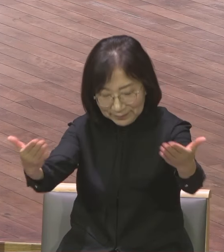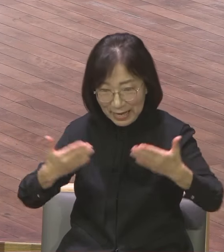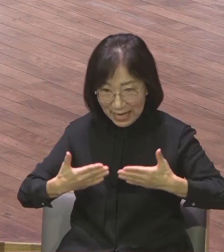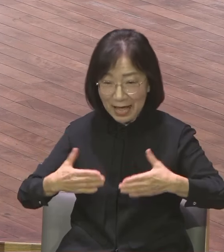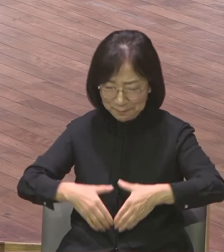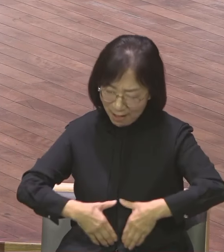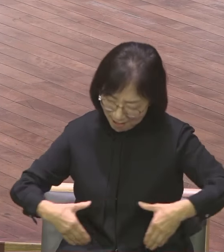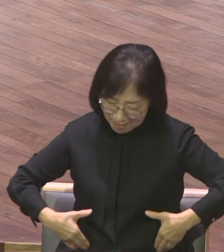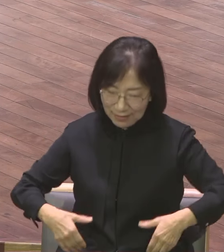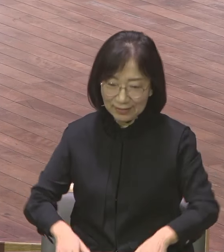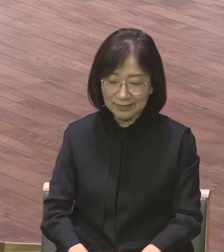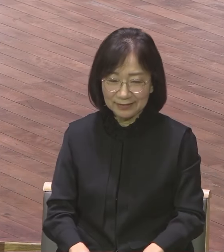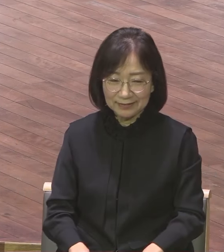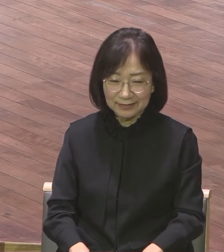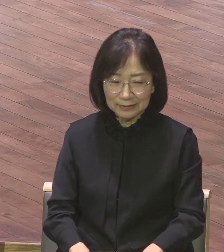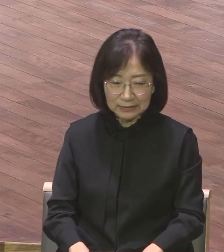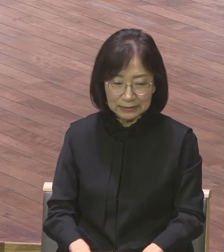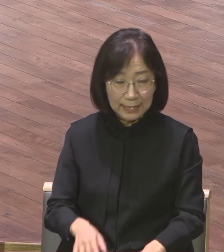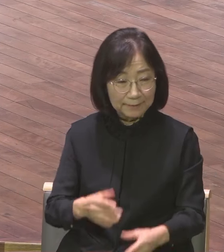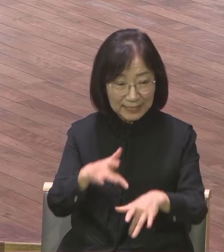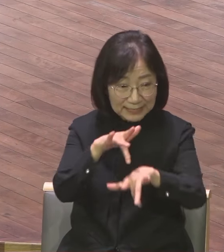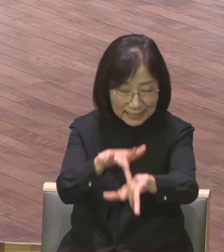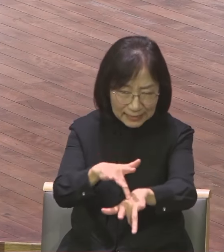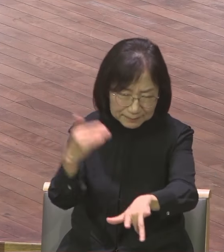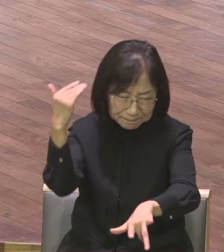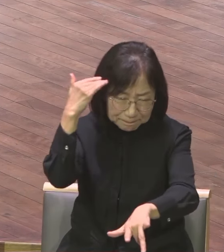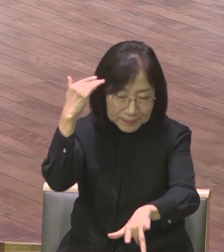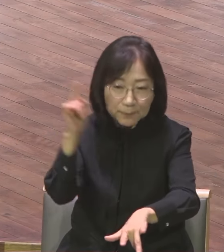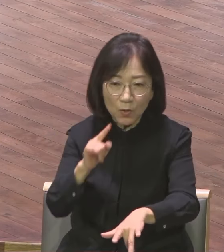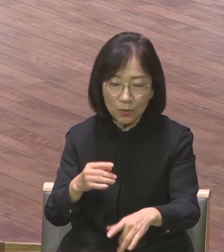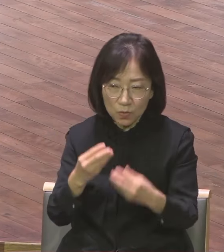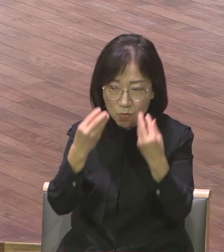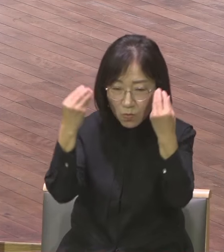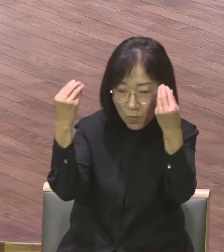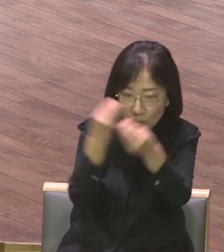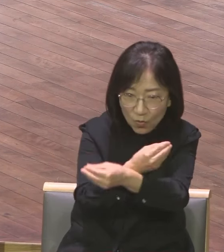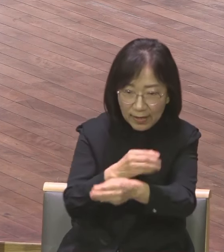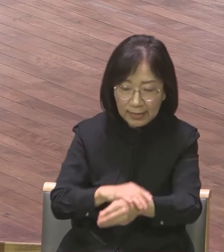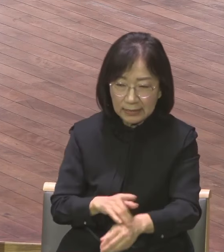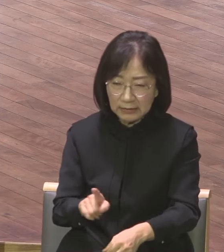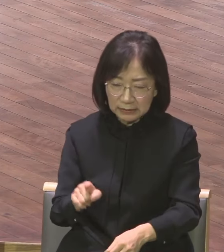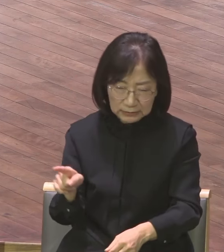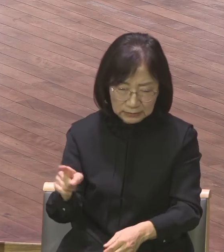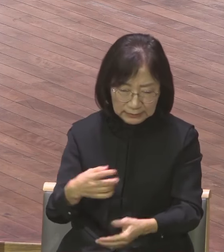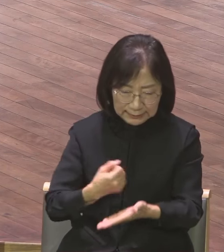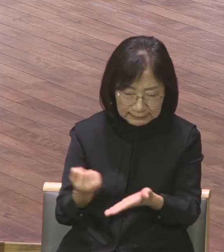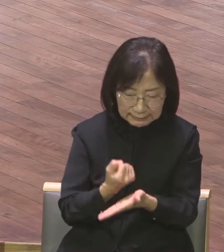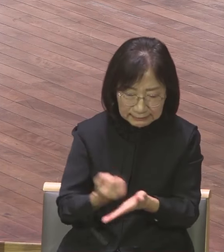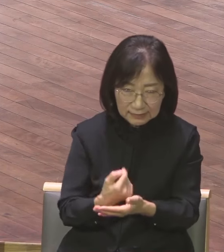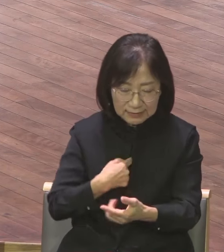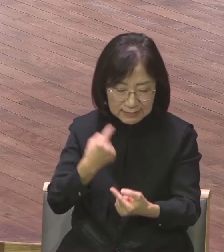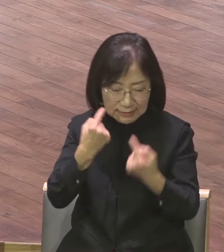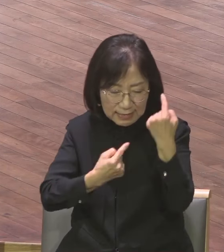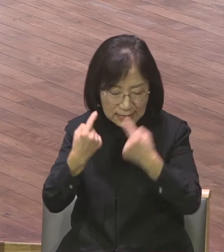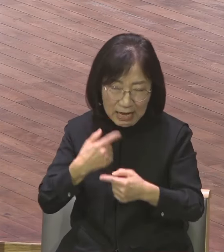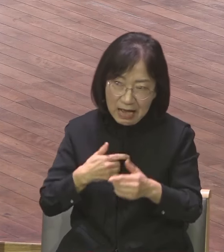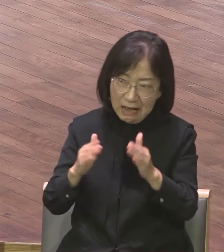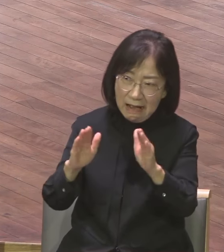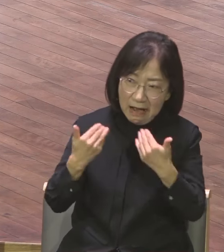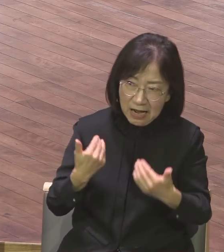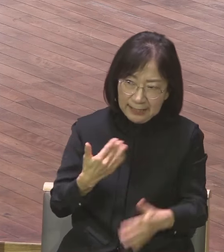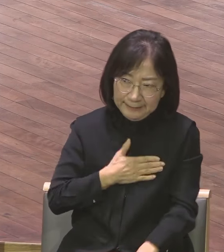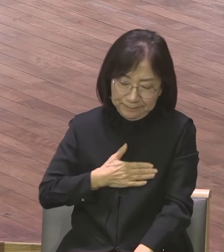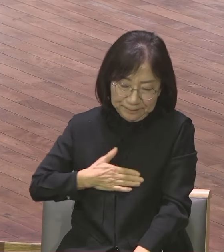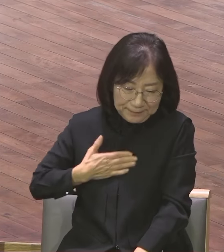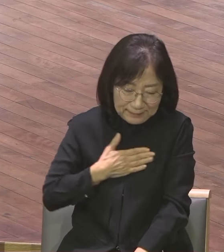가지고 사람들 다 갈라놓거든요. 오해를 갈라놓기 이 섭섭하기 자존심 건드려가지고 다 상처 주고 상처받게